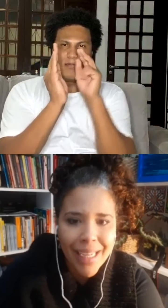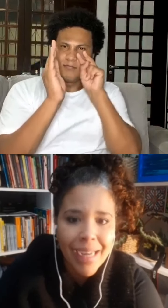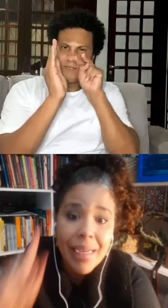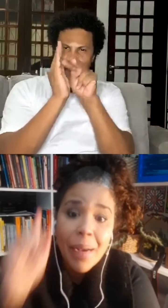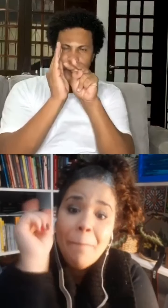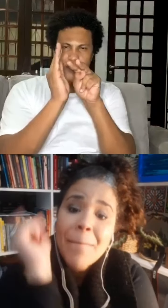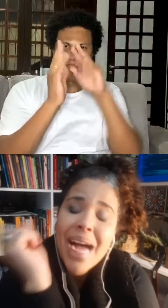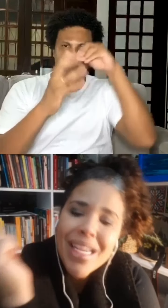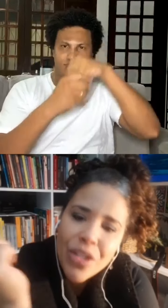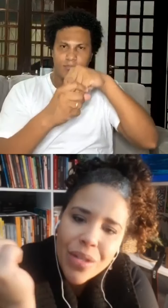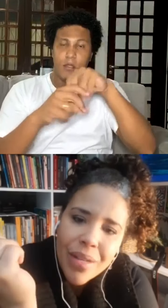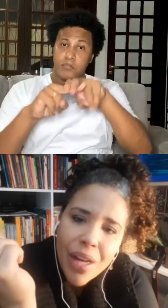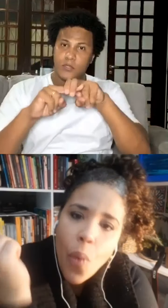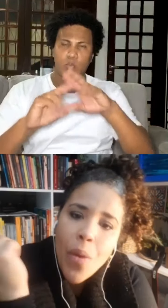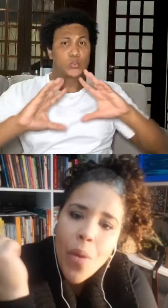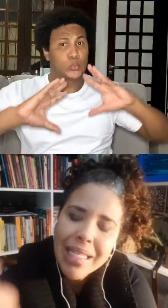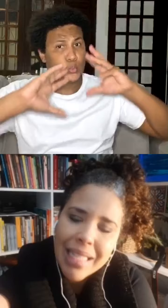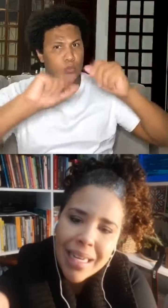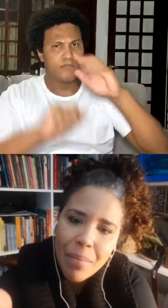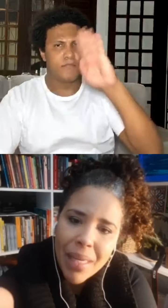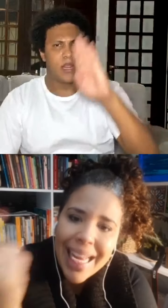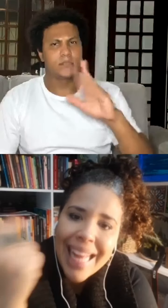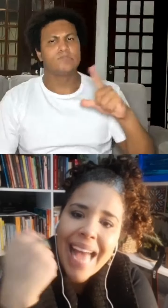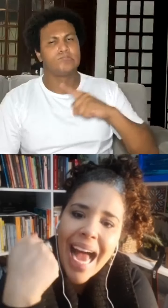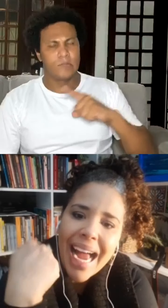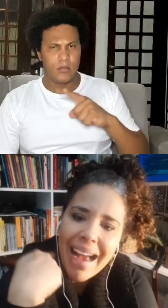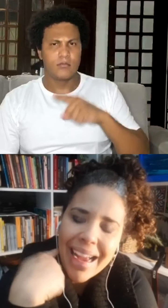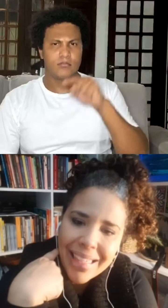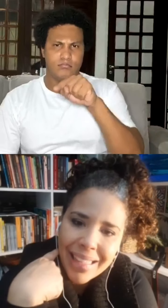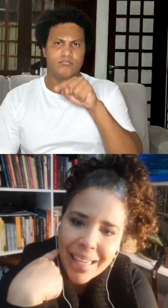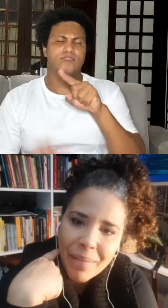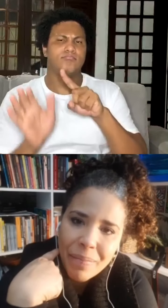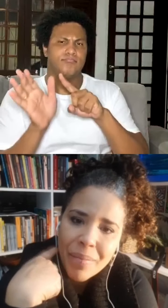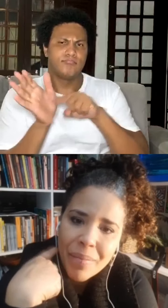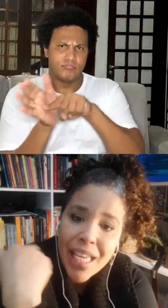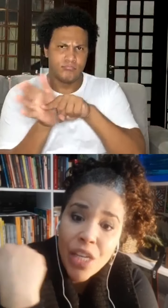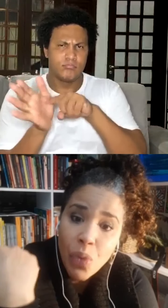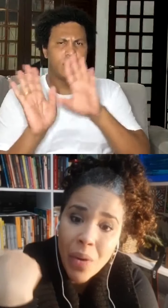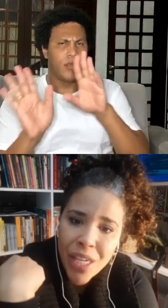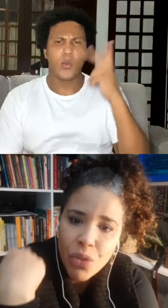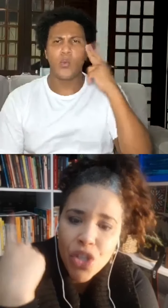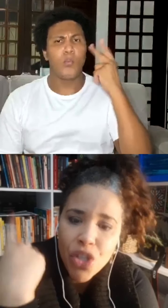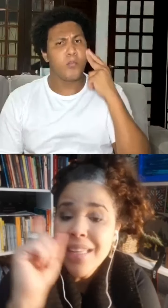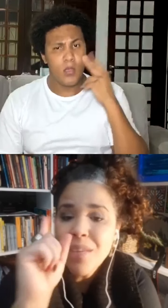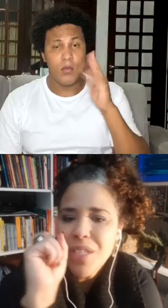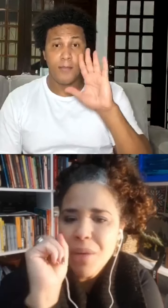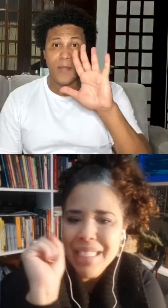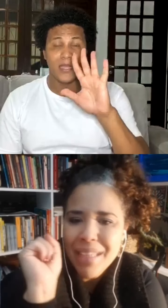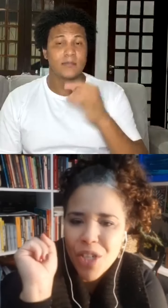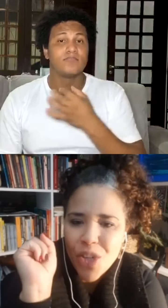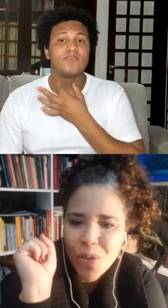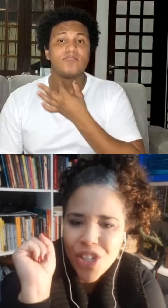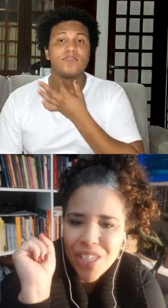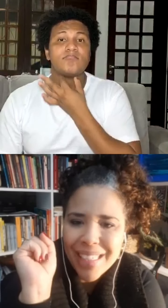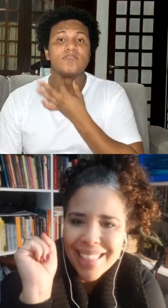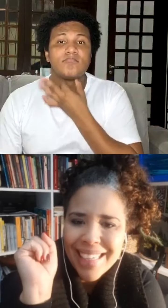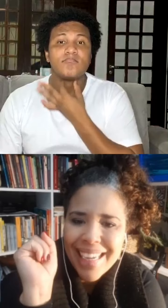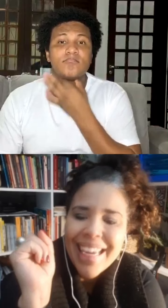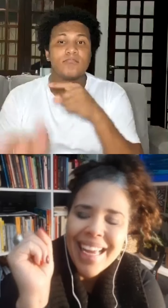rotina. Mas o exame da garganta e do ânus não são exames de